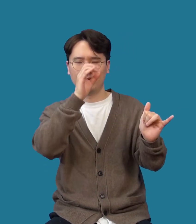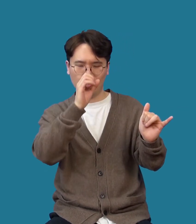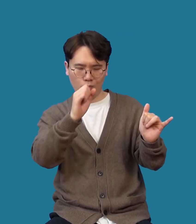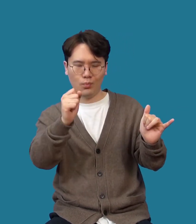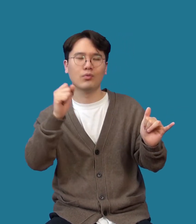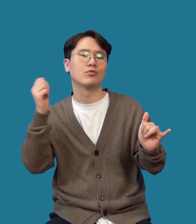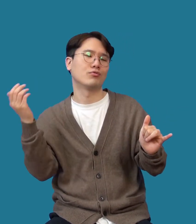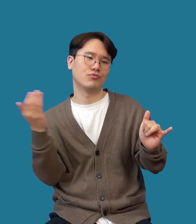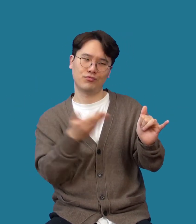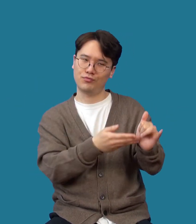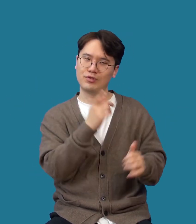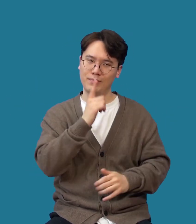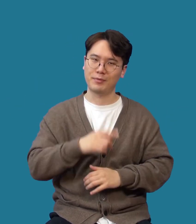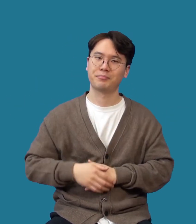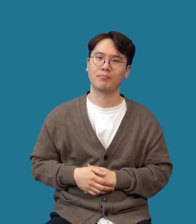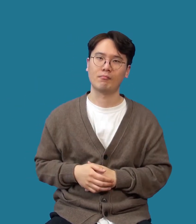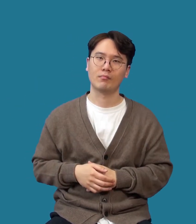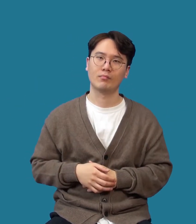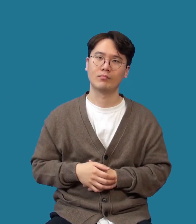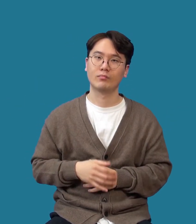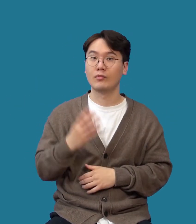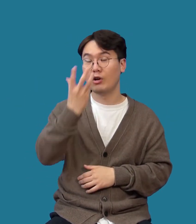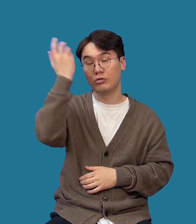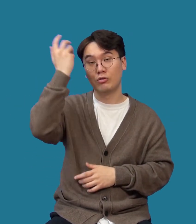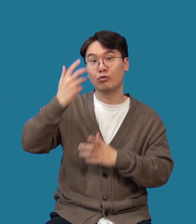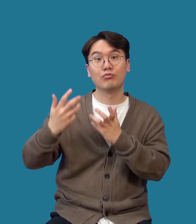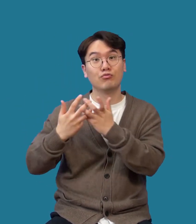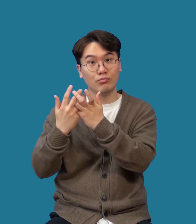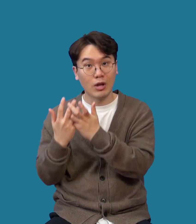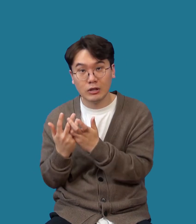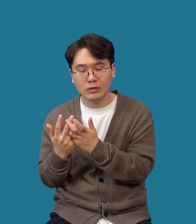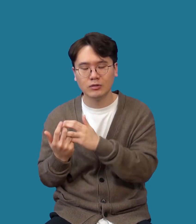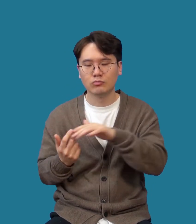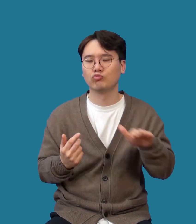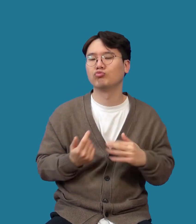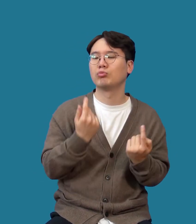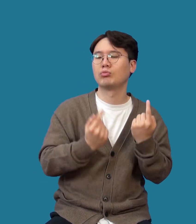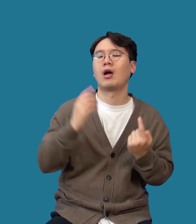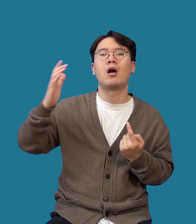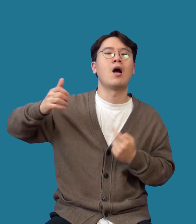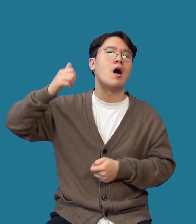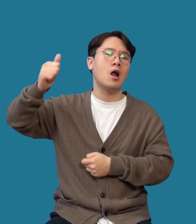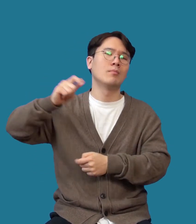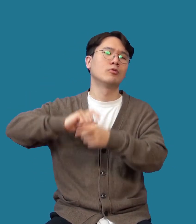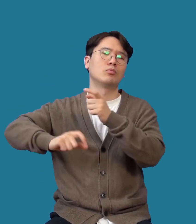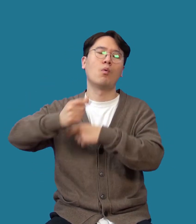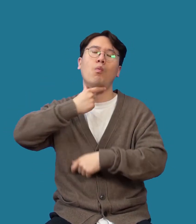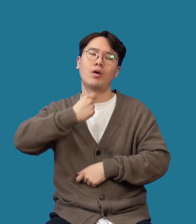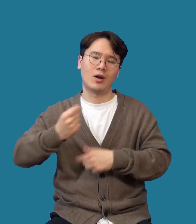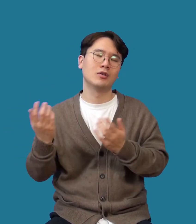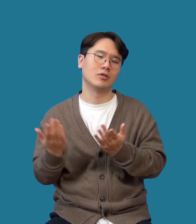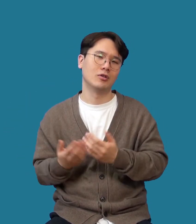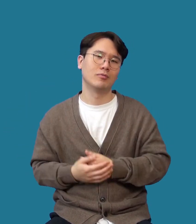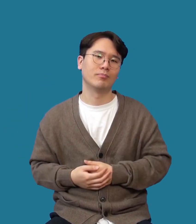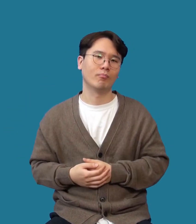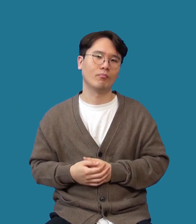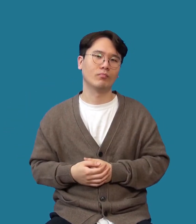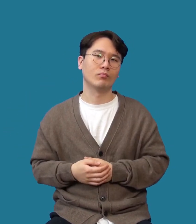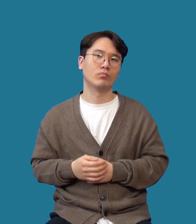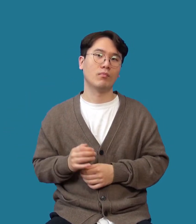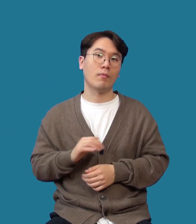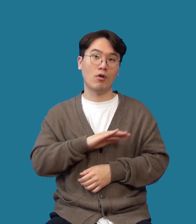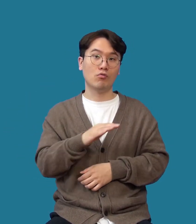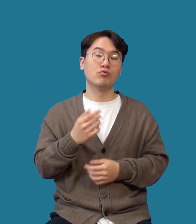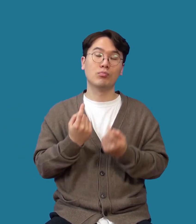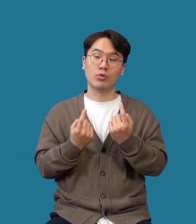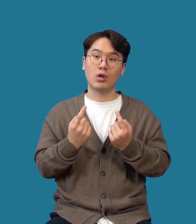성령 충만은 우리보다도 하나님이 더 원하시는 일입니다. 우리가 성령 충만해서 거룩한 삶을 사는 것은